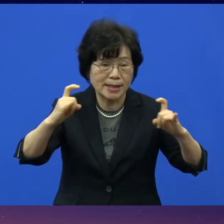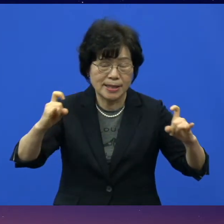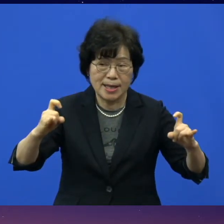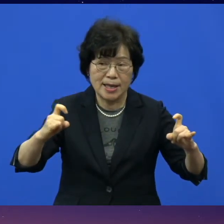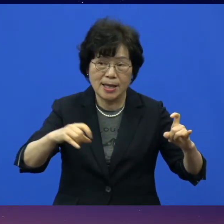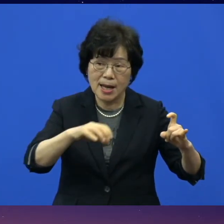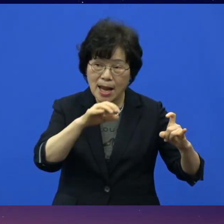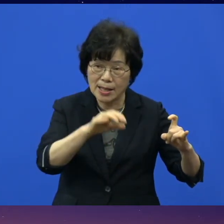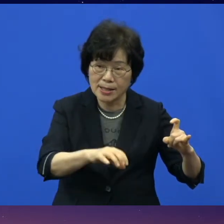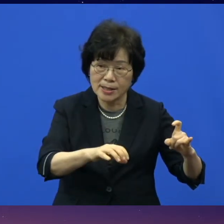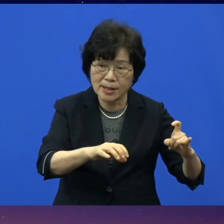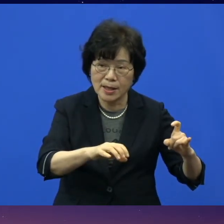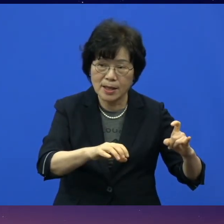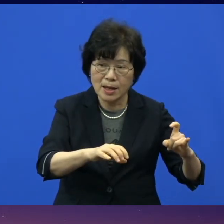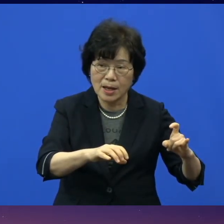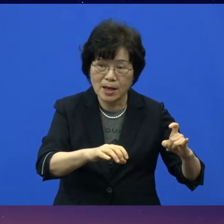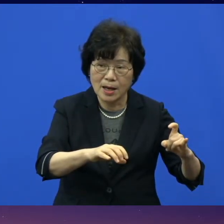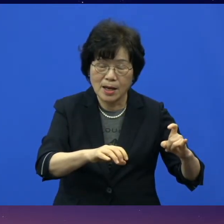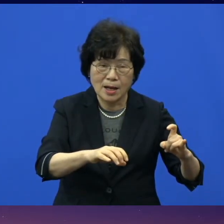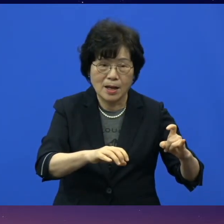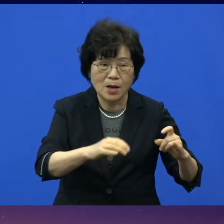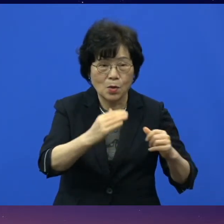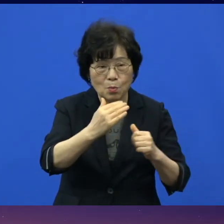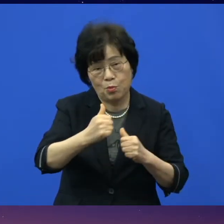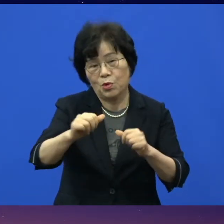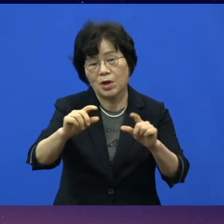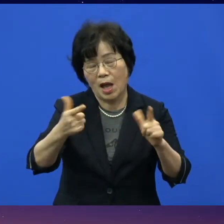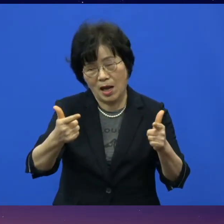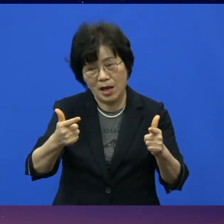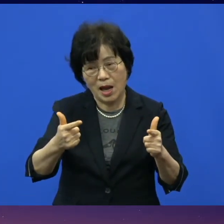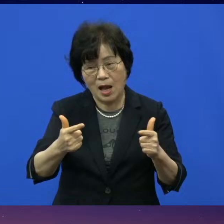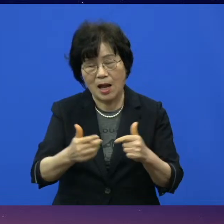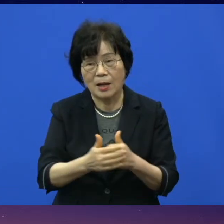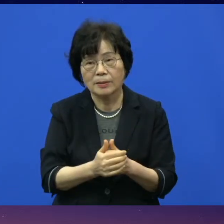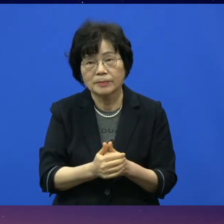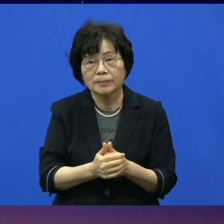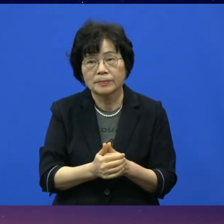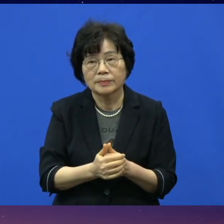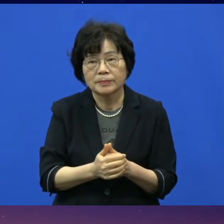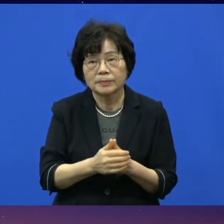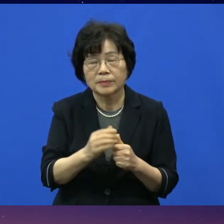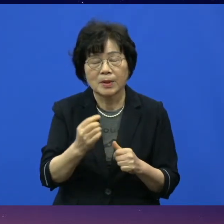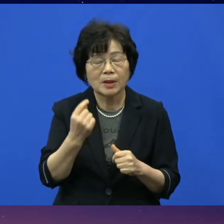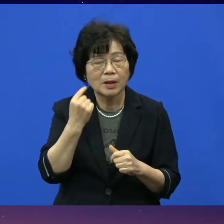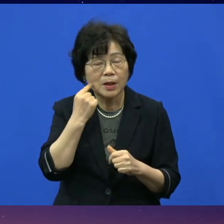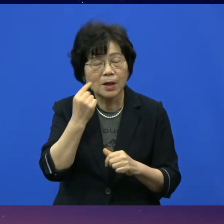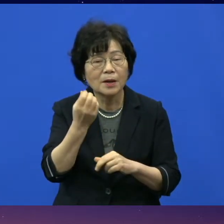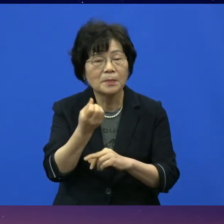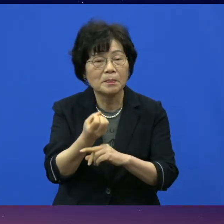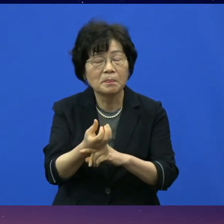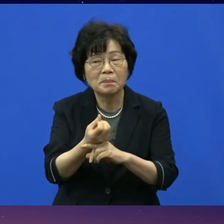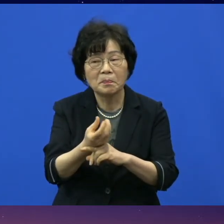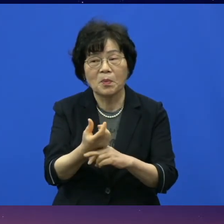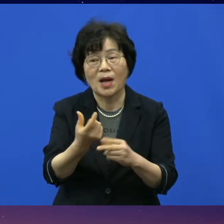여러분, 왕실에서 귀족으로 바로의 공주의 아들로 있을 때는요, 그야말로 그런 금수저예요.